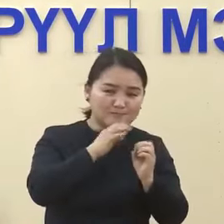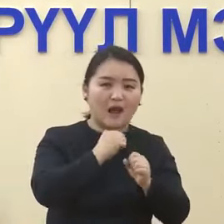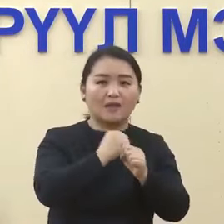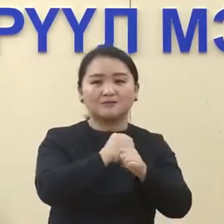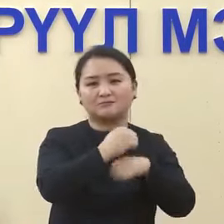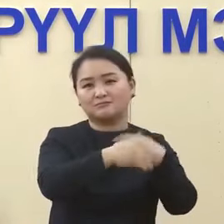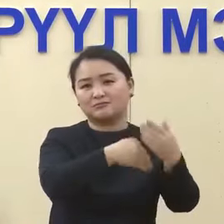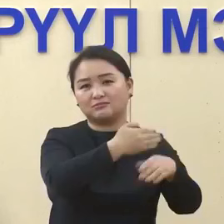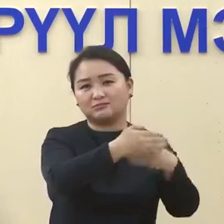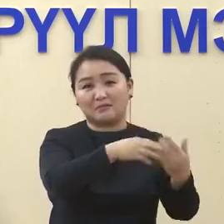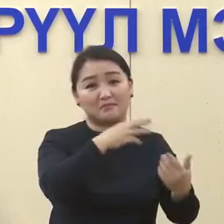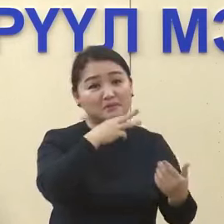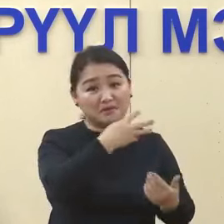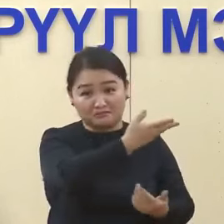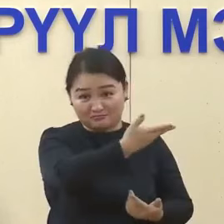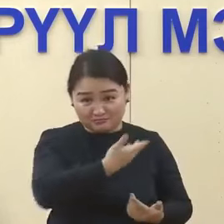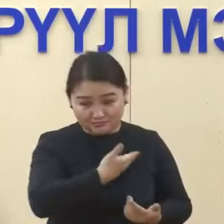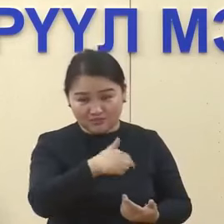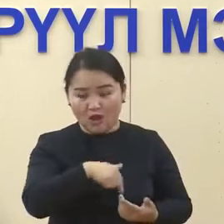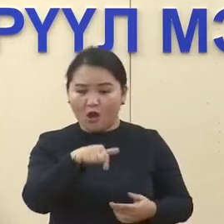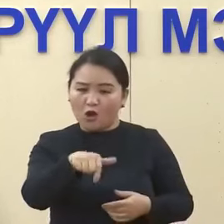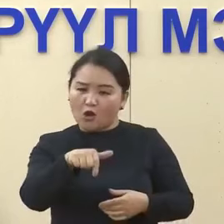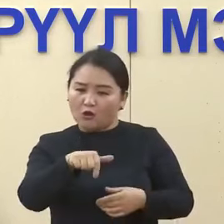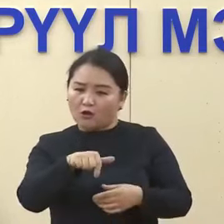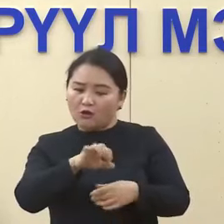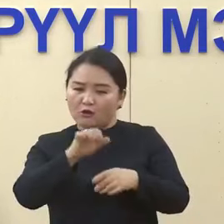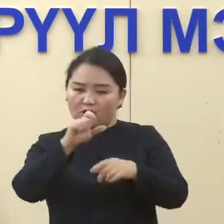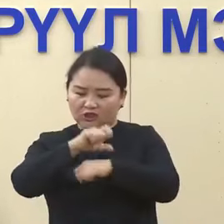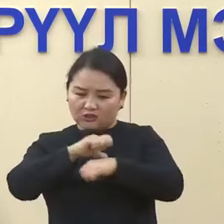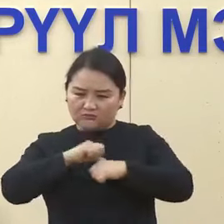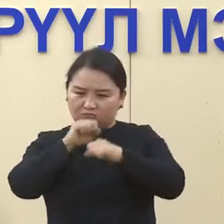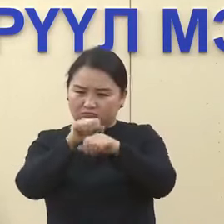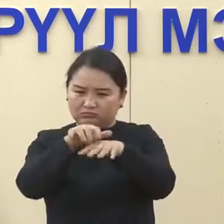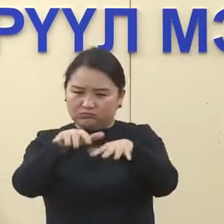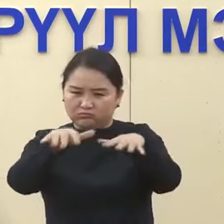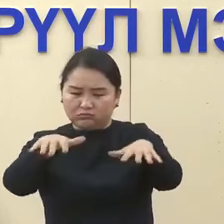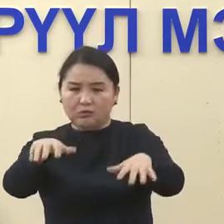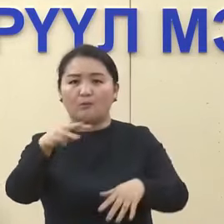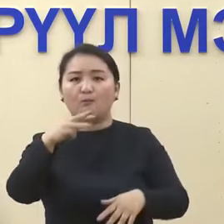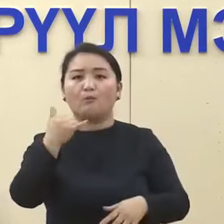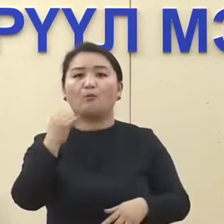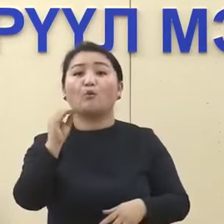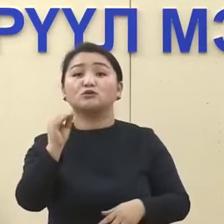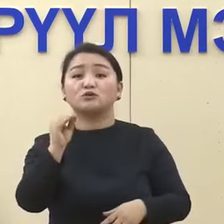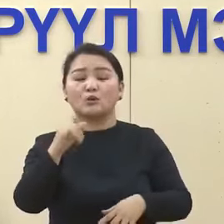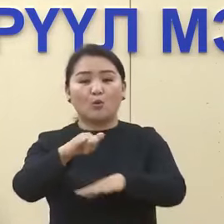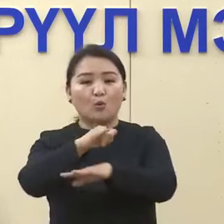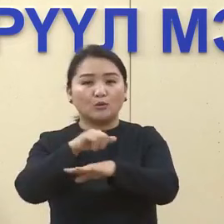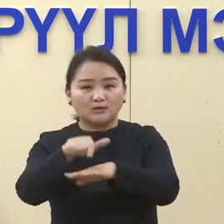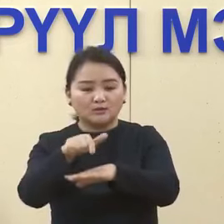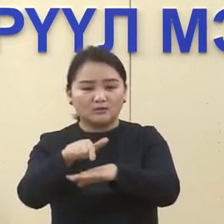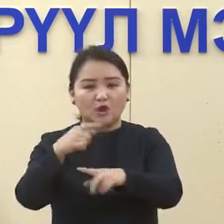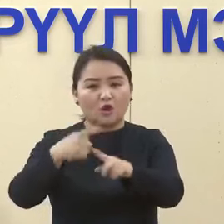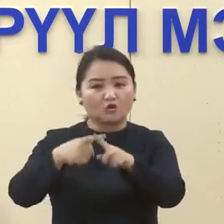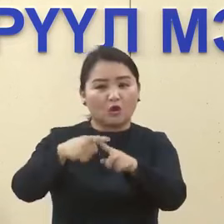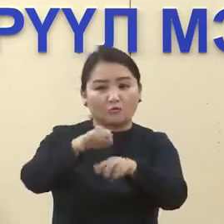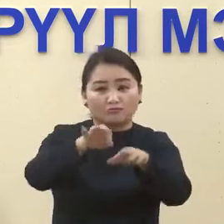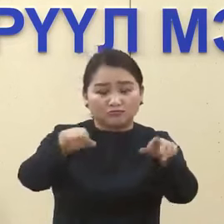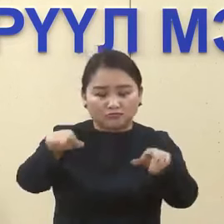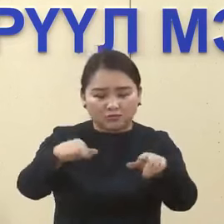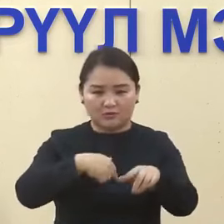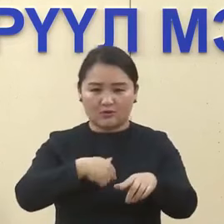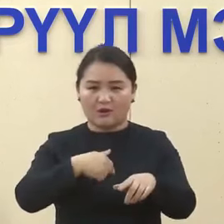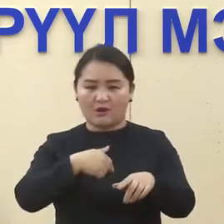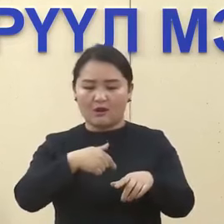Одоогийн мэдээллээс харахад халдвар олон нийтийн дунд өргөн тархсан мож улсууд болон орон нутгуудад амны хаалт